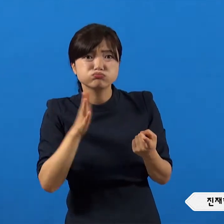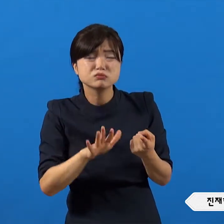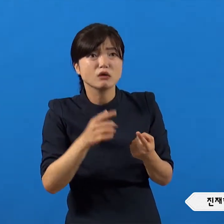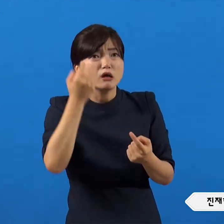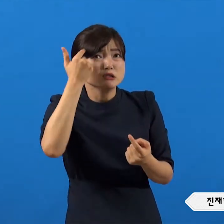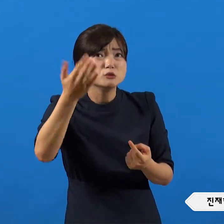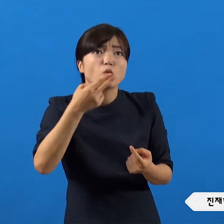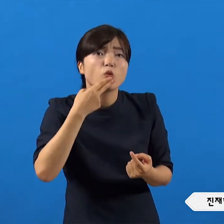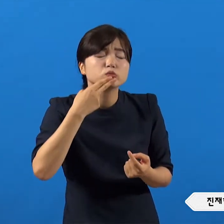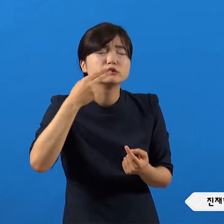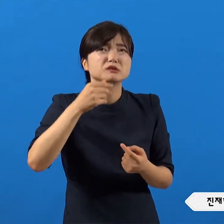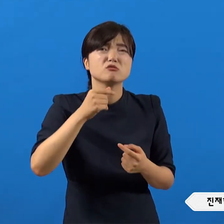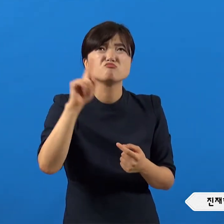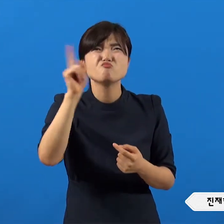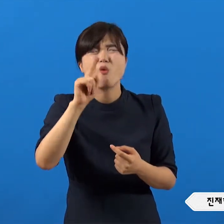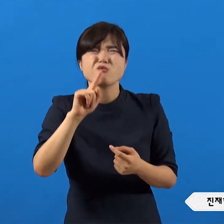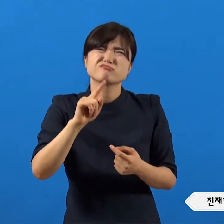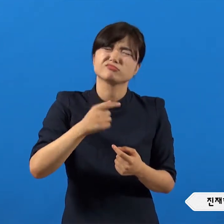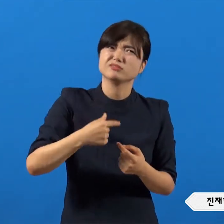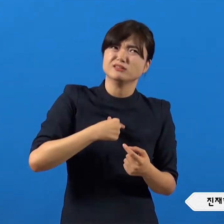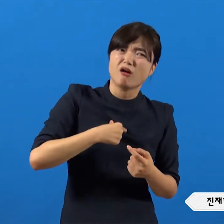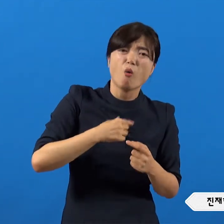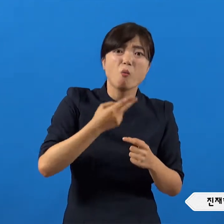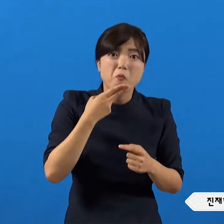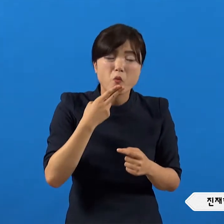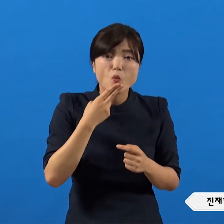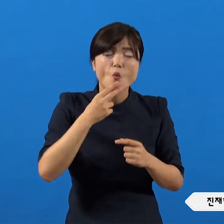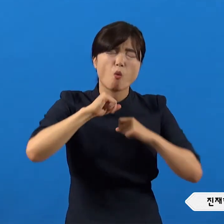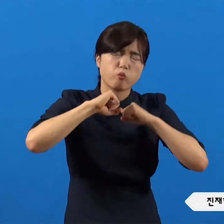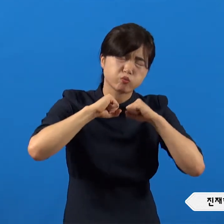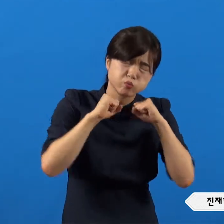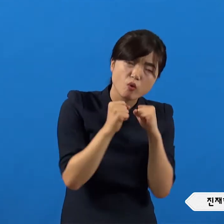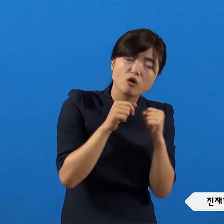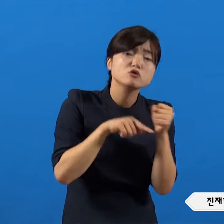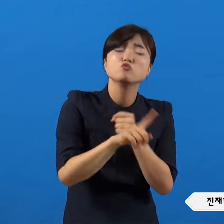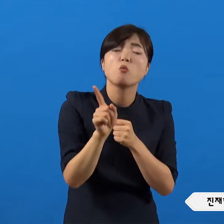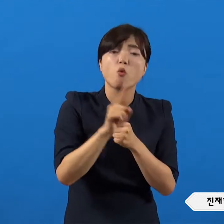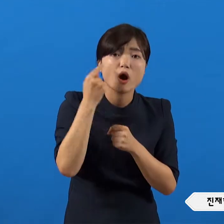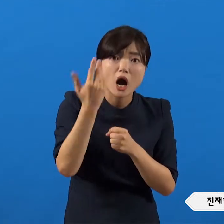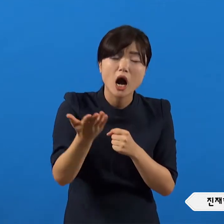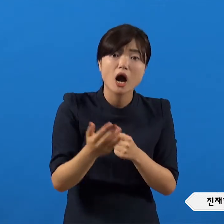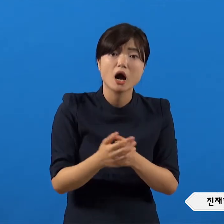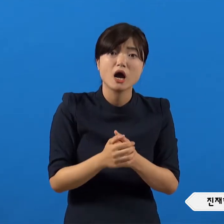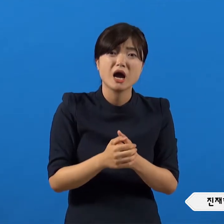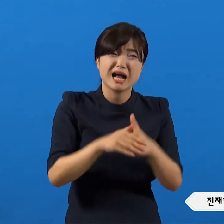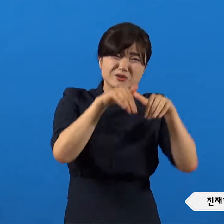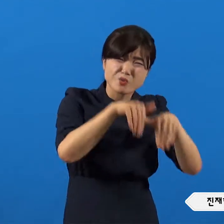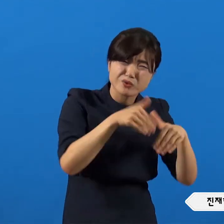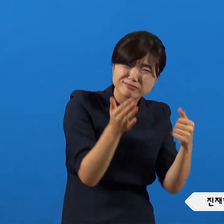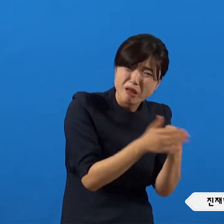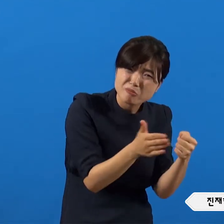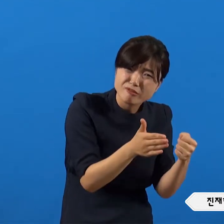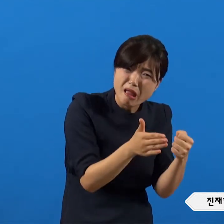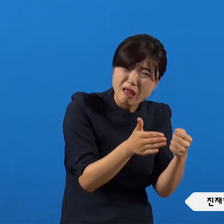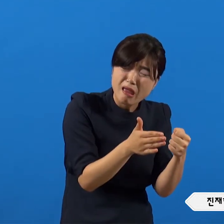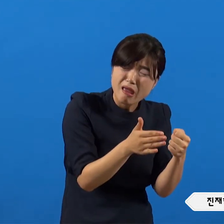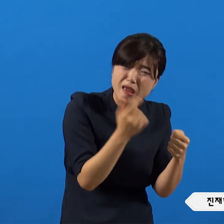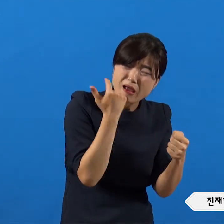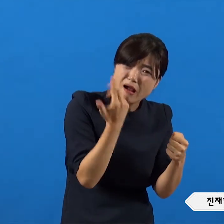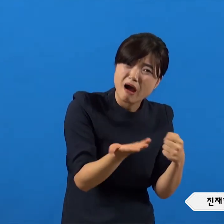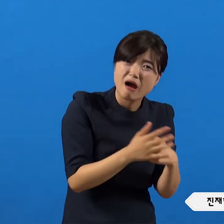질문하지 않고 반발하지 않고 순종했던 이유는 그들이 하인이었기